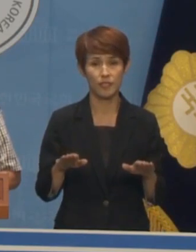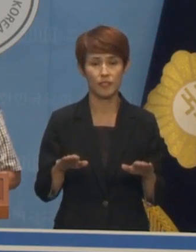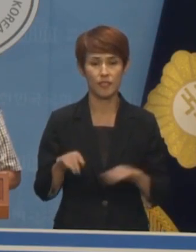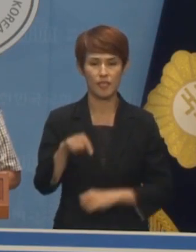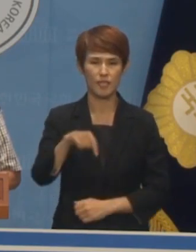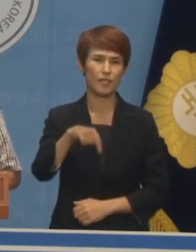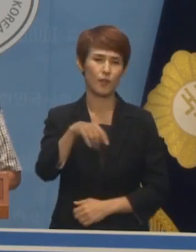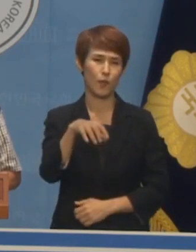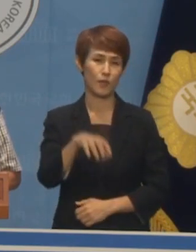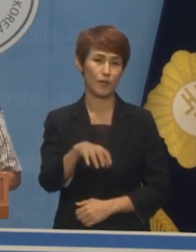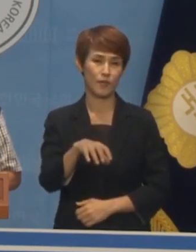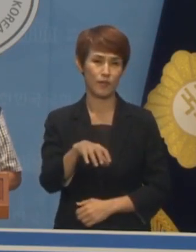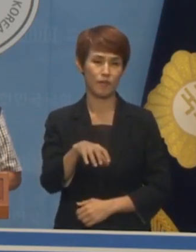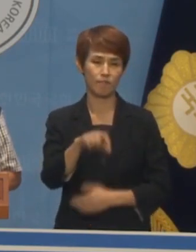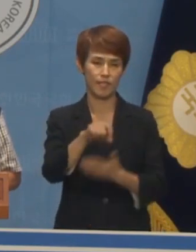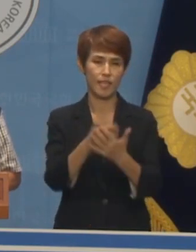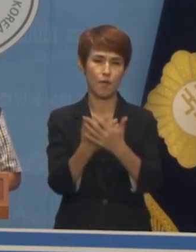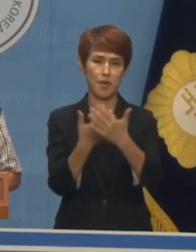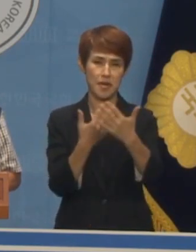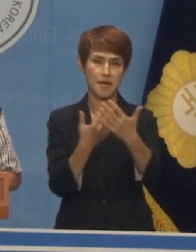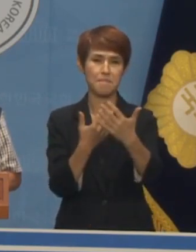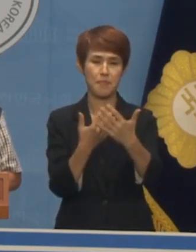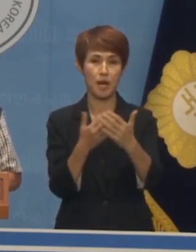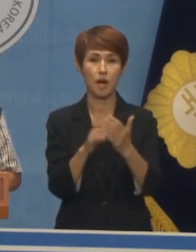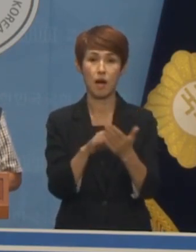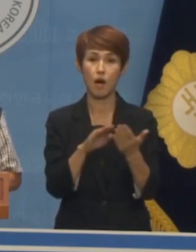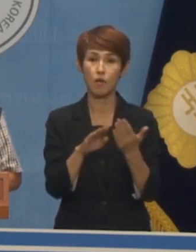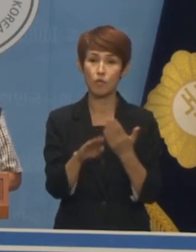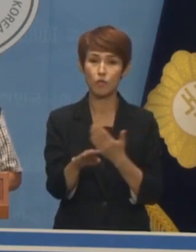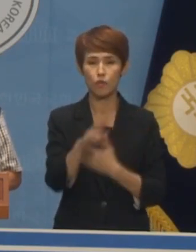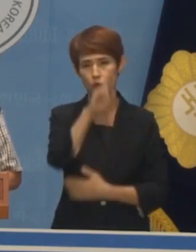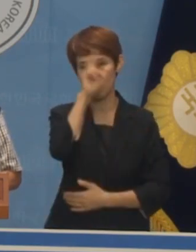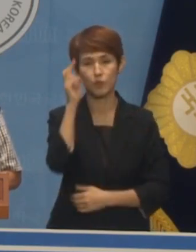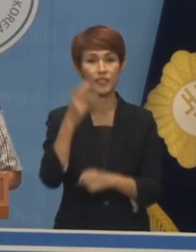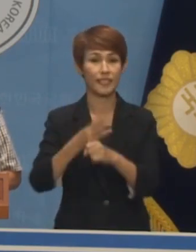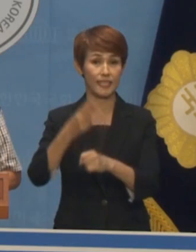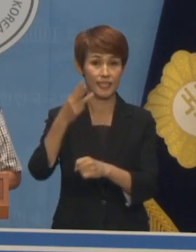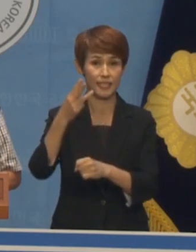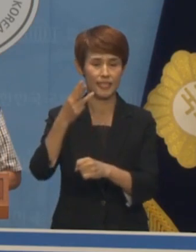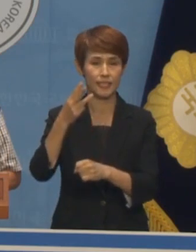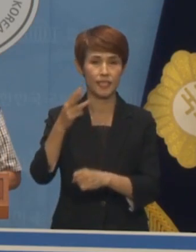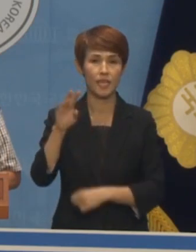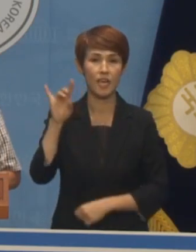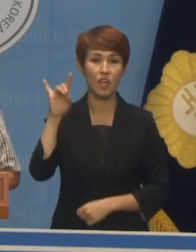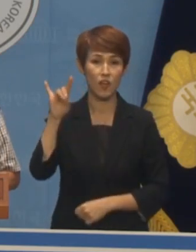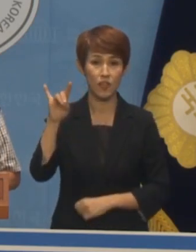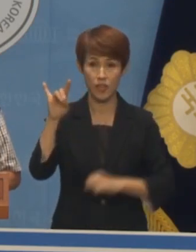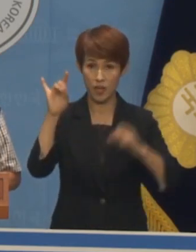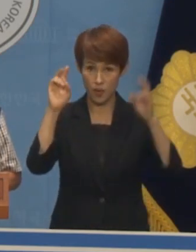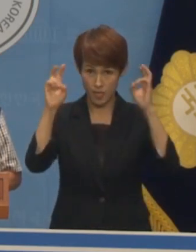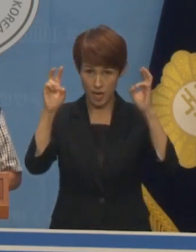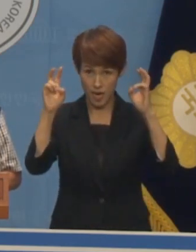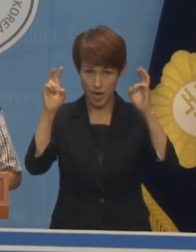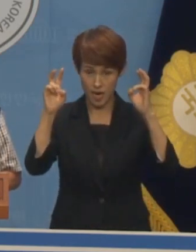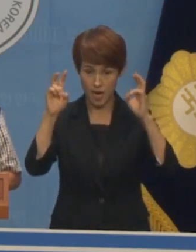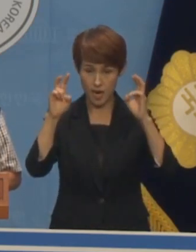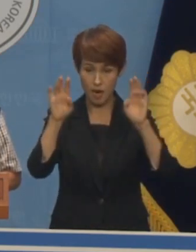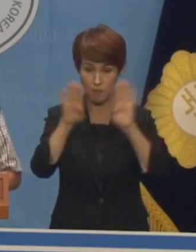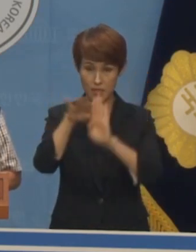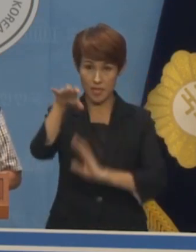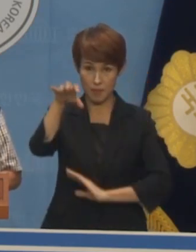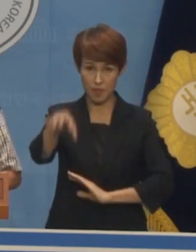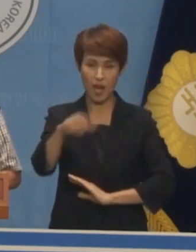소통관에서 기자회견 이후 오는 18일 오후 3시에 현대자동차 정문에서 금속노조